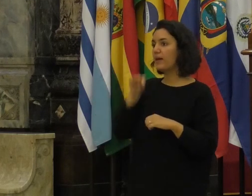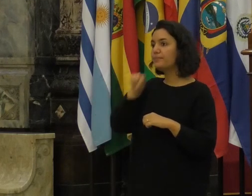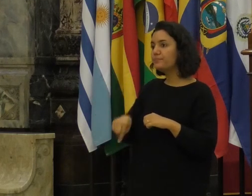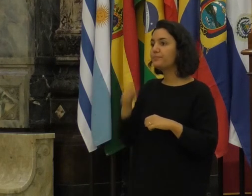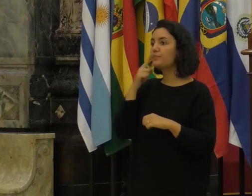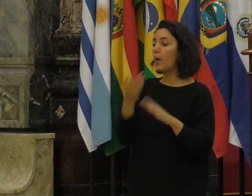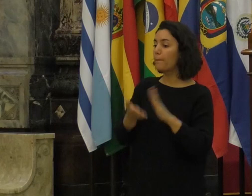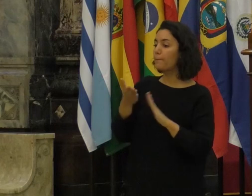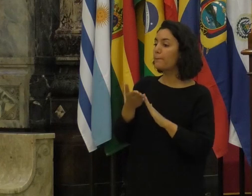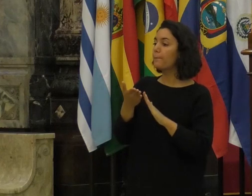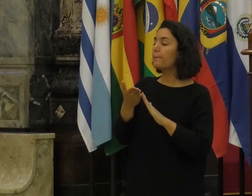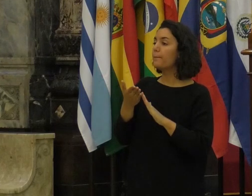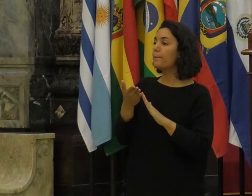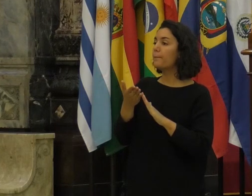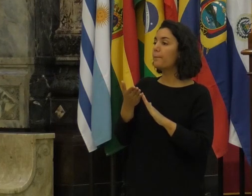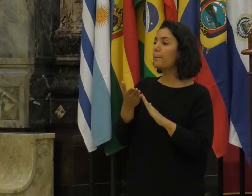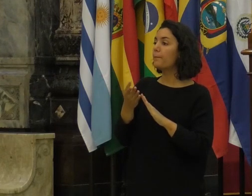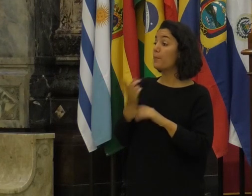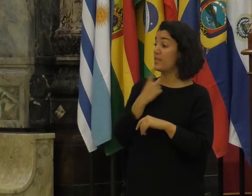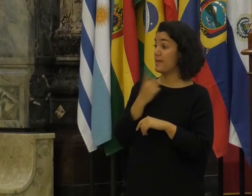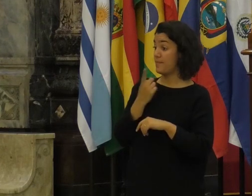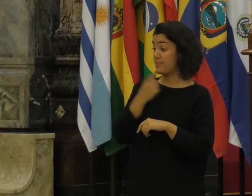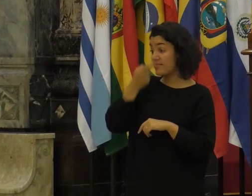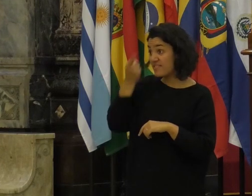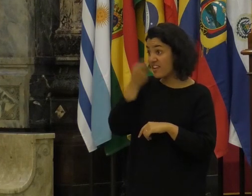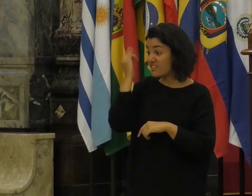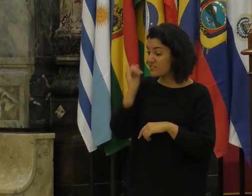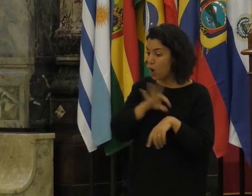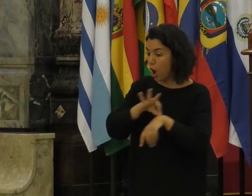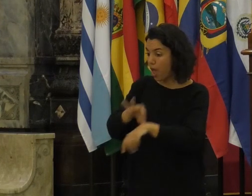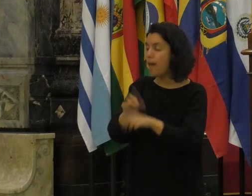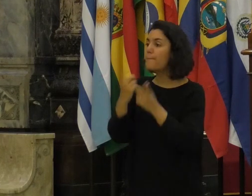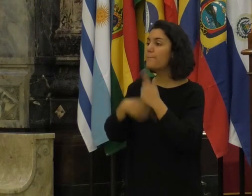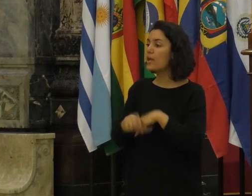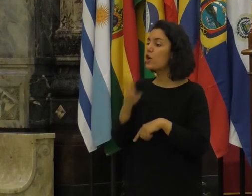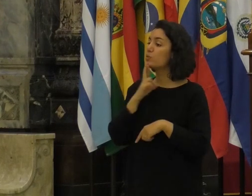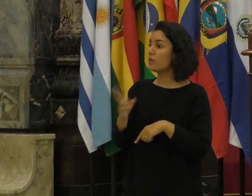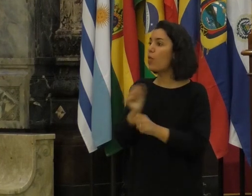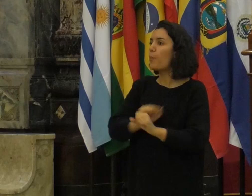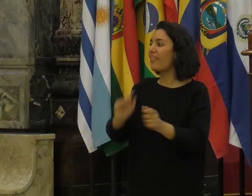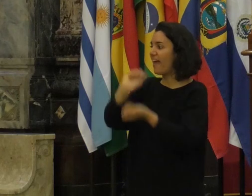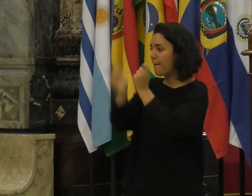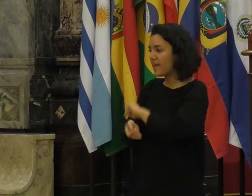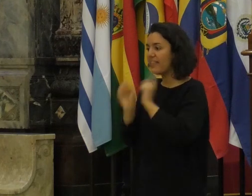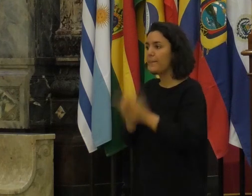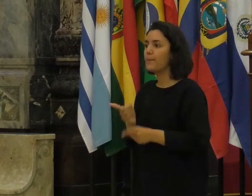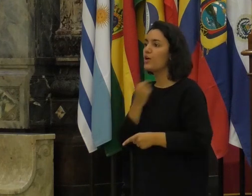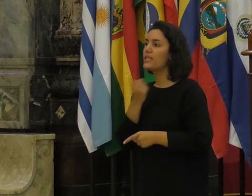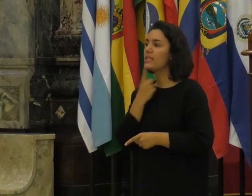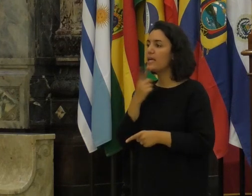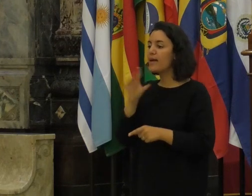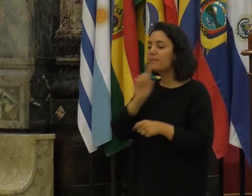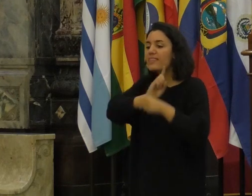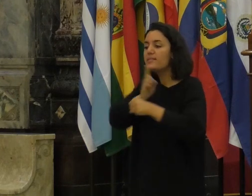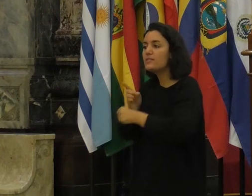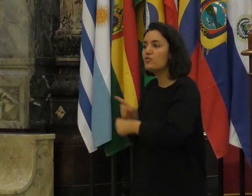orientada políticamente, pero sus resultados pueden influir en las políticas y la toma de decisiones a